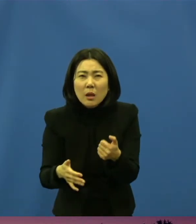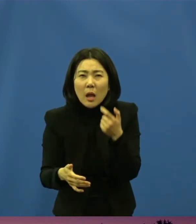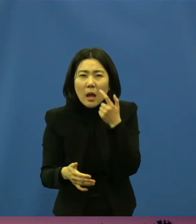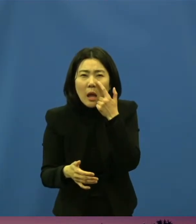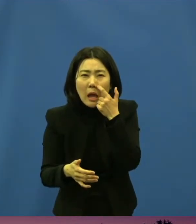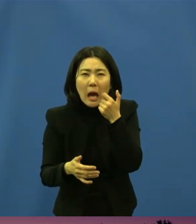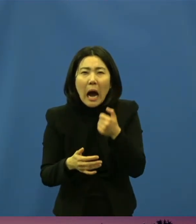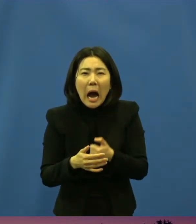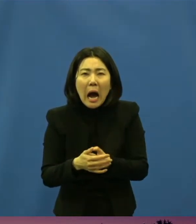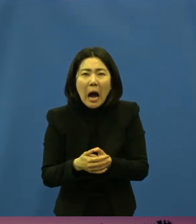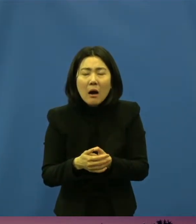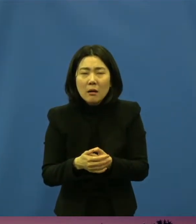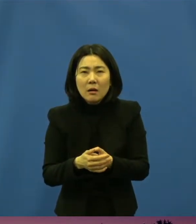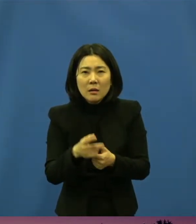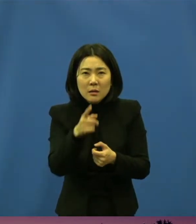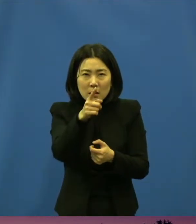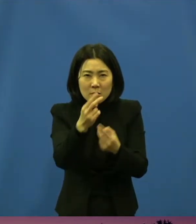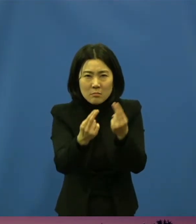유명 스타들,